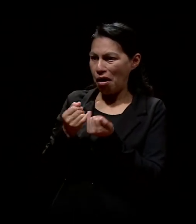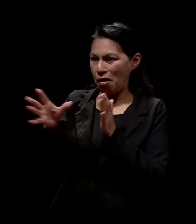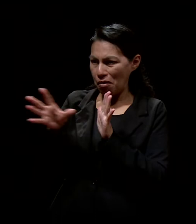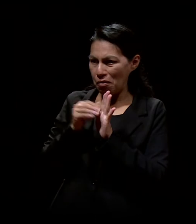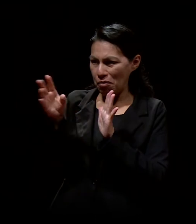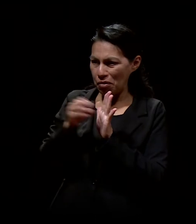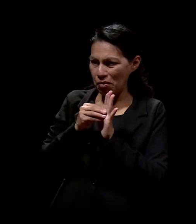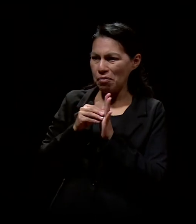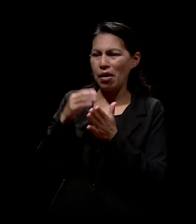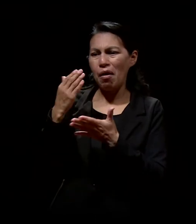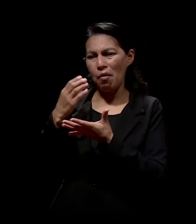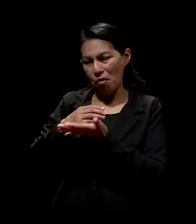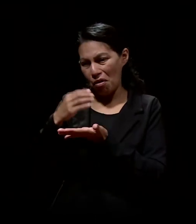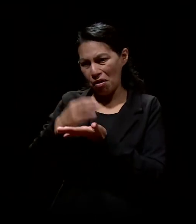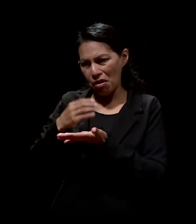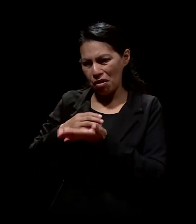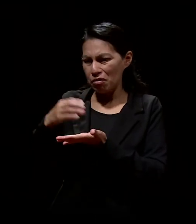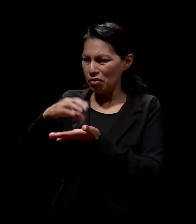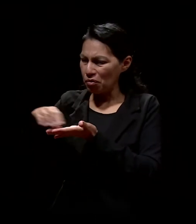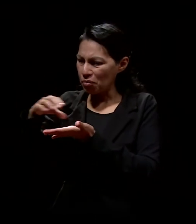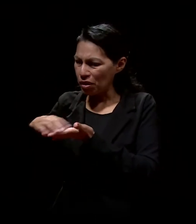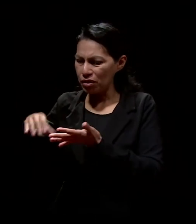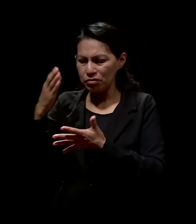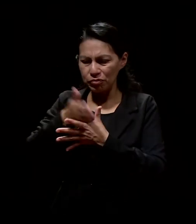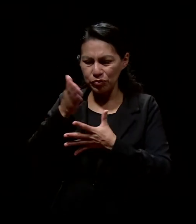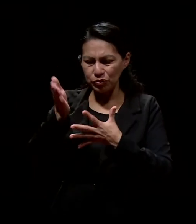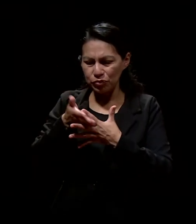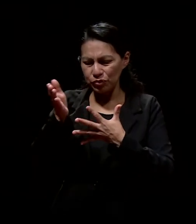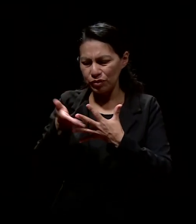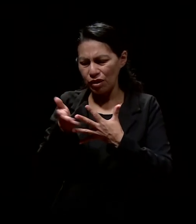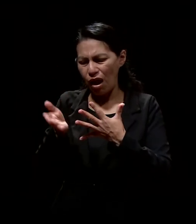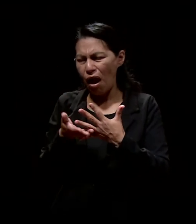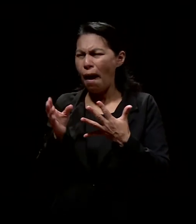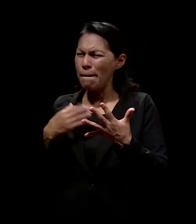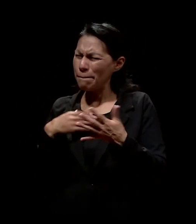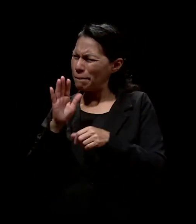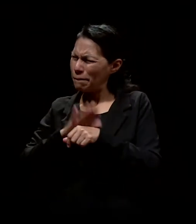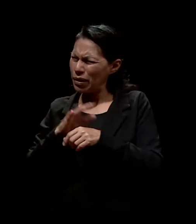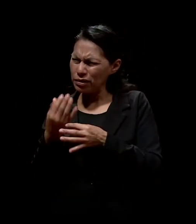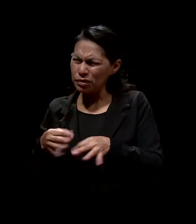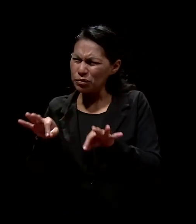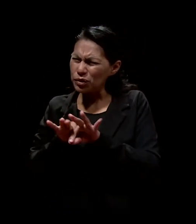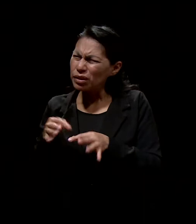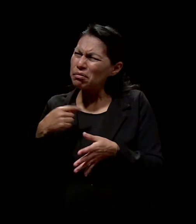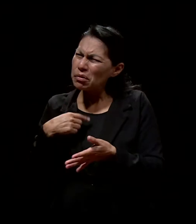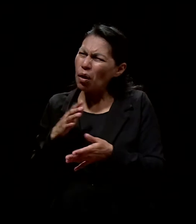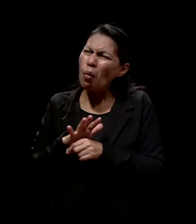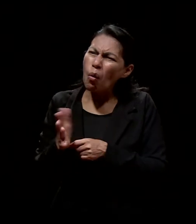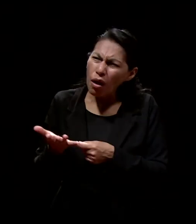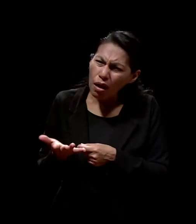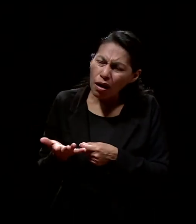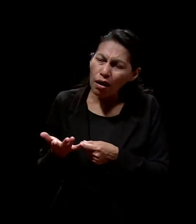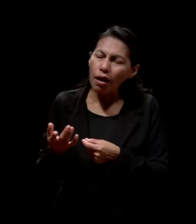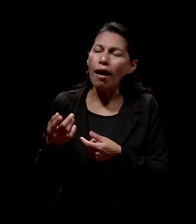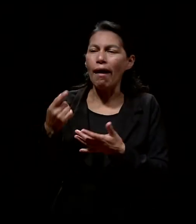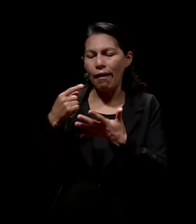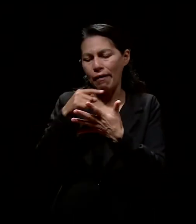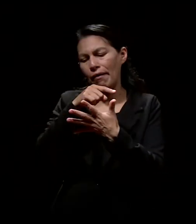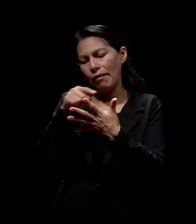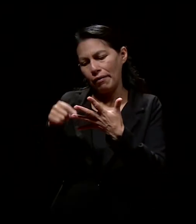con Dios. Y voy a hacer este cuaderno. Y entonces me compré un cuaderno y empecé a dividirlas. Y dije, ¿cuáles son las partes más importantes para